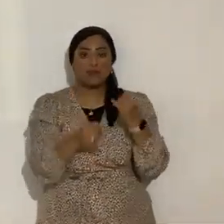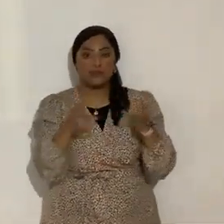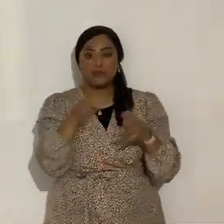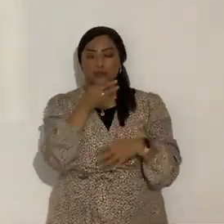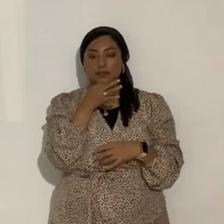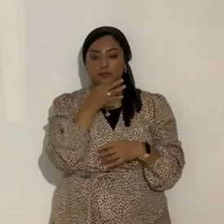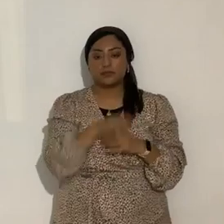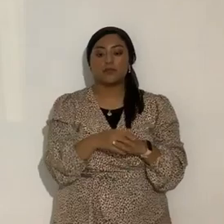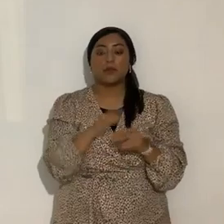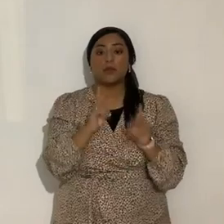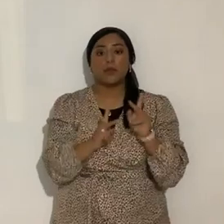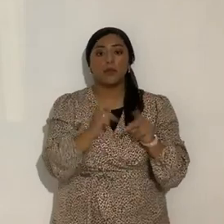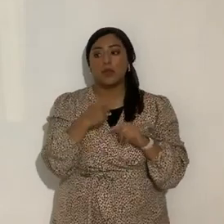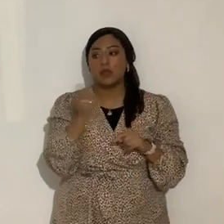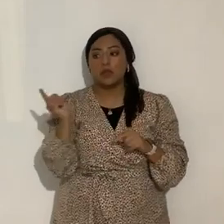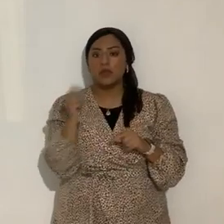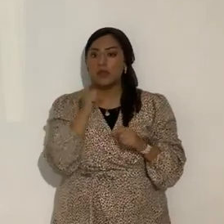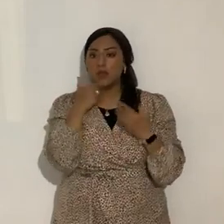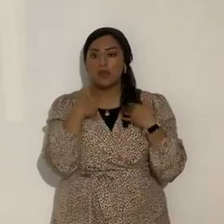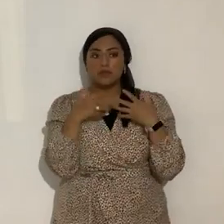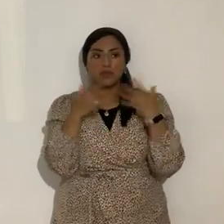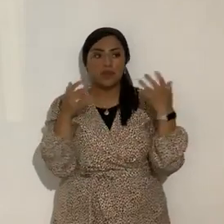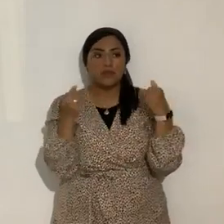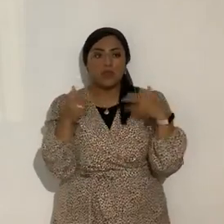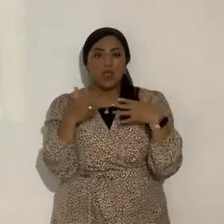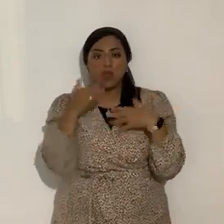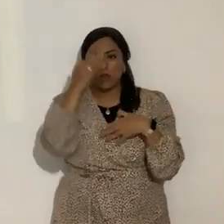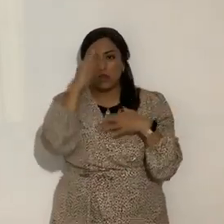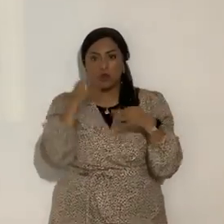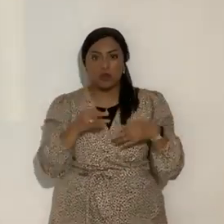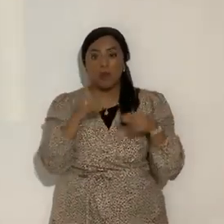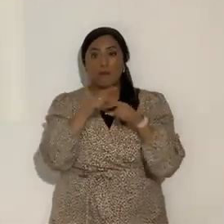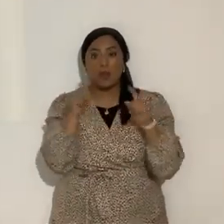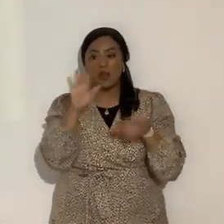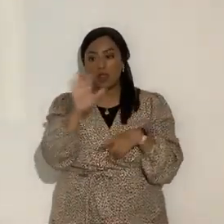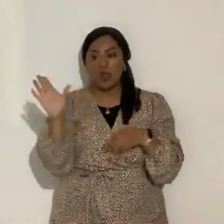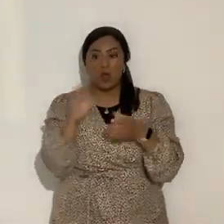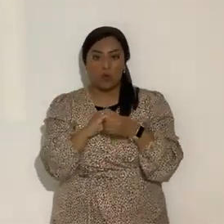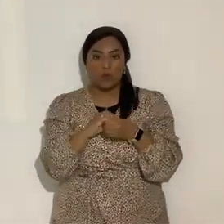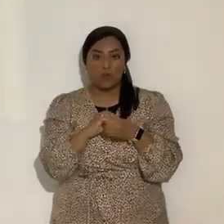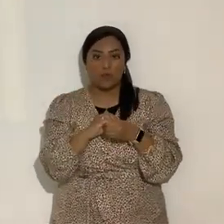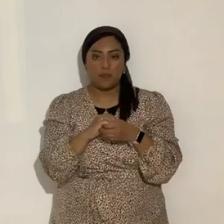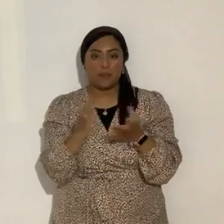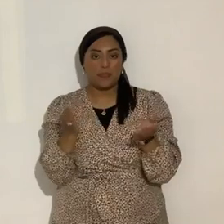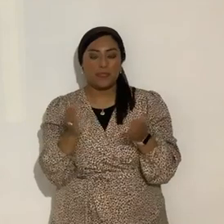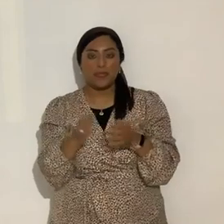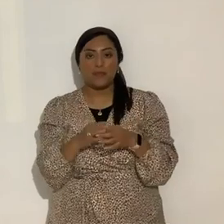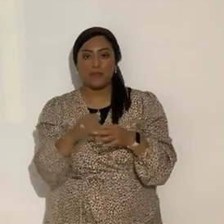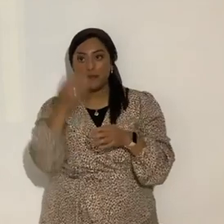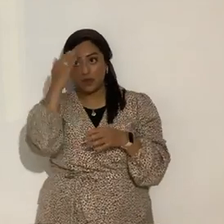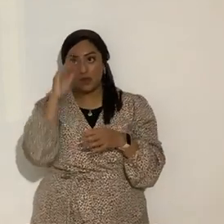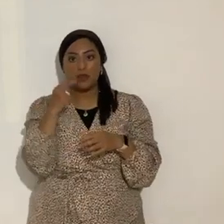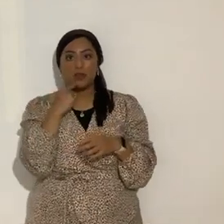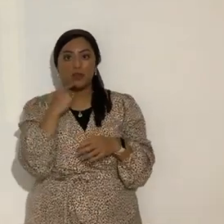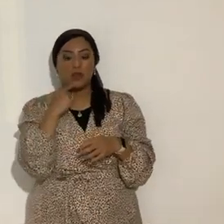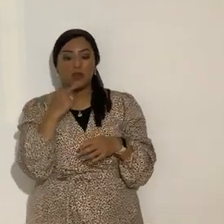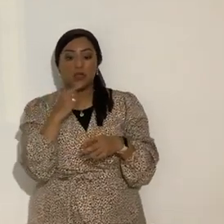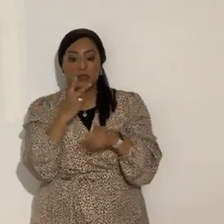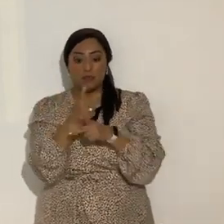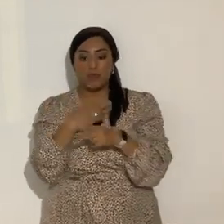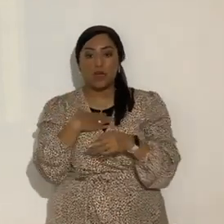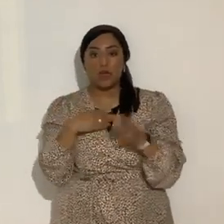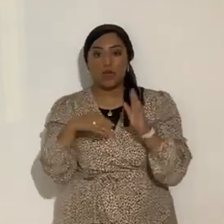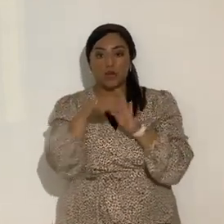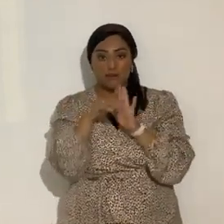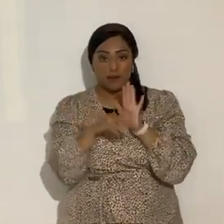termino. La gente no tiene tanto miedo a la voluntad de Elohim, sino a la suya. Porque el Eterno dice, guarda mis